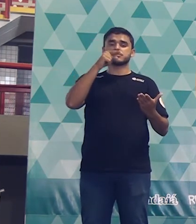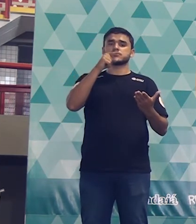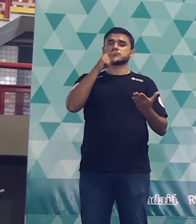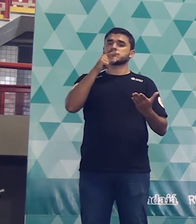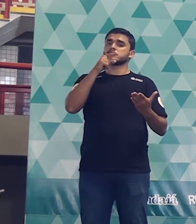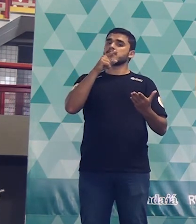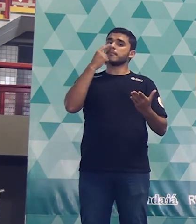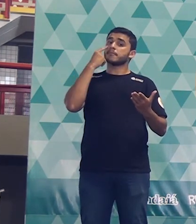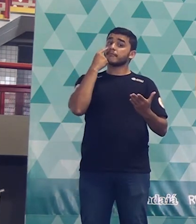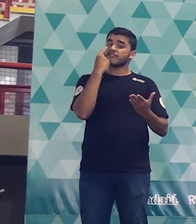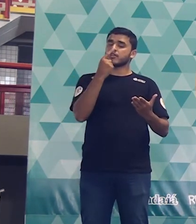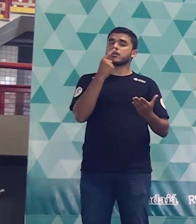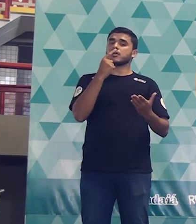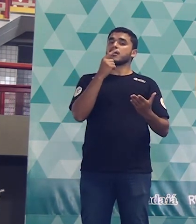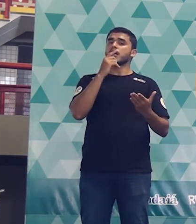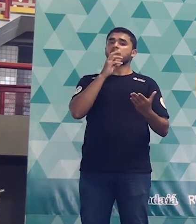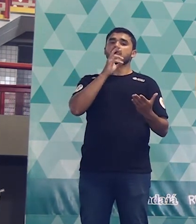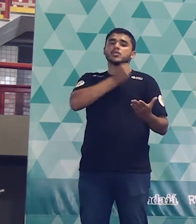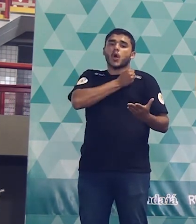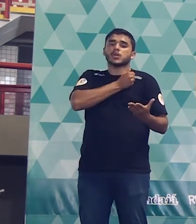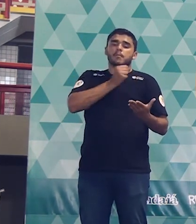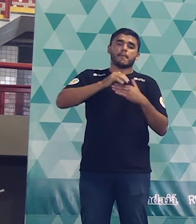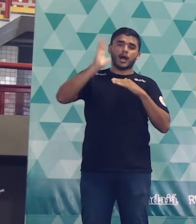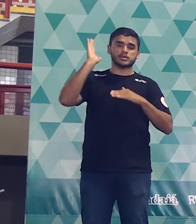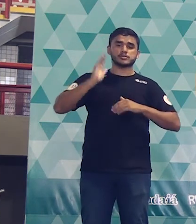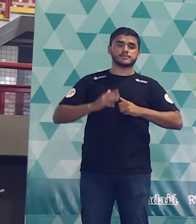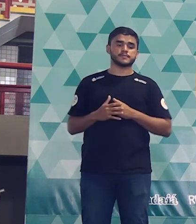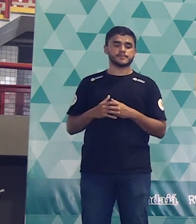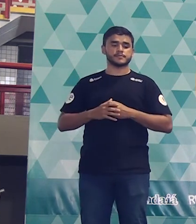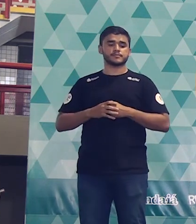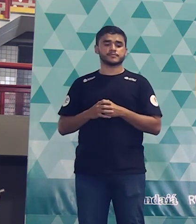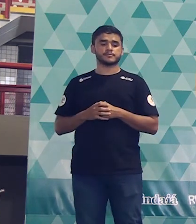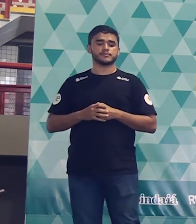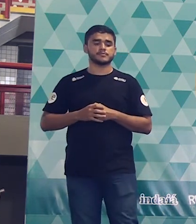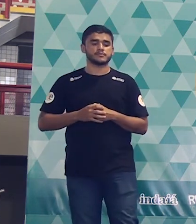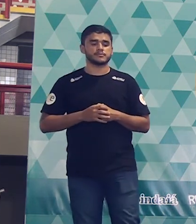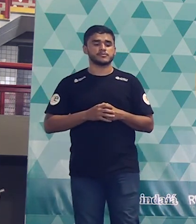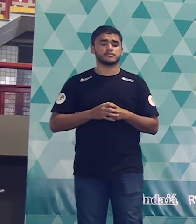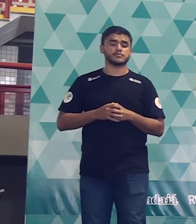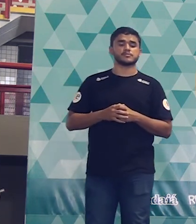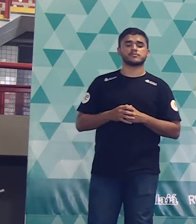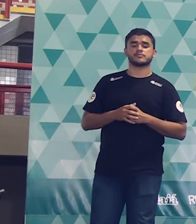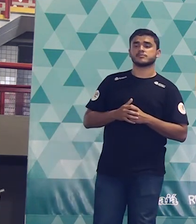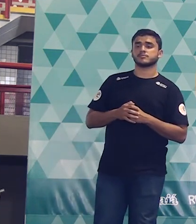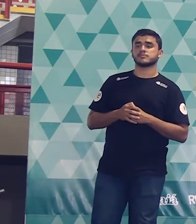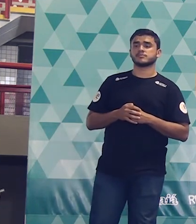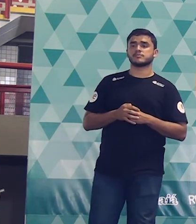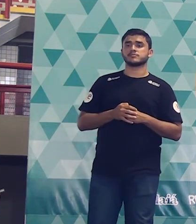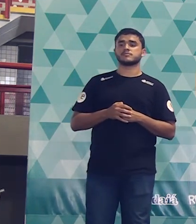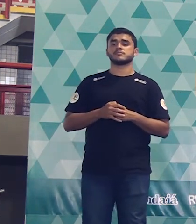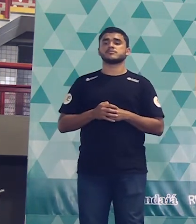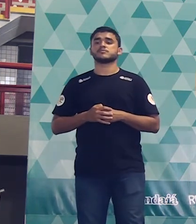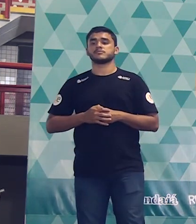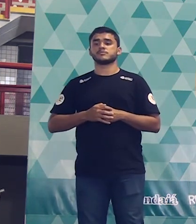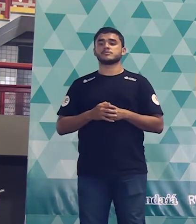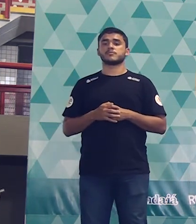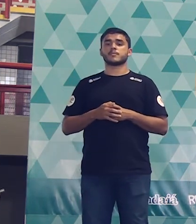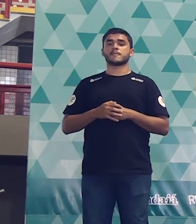Aí na sua apostila, tá? Nós temos uma questão, a primeira, um pouquinho mais à frente,